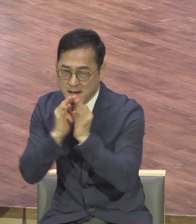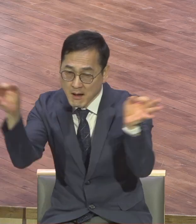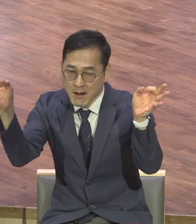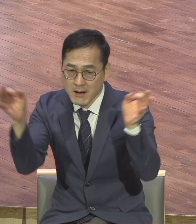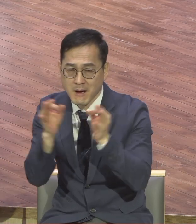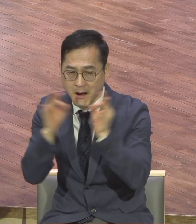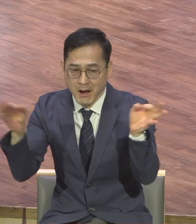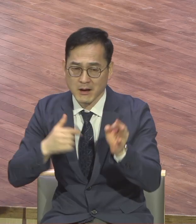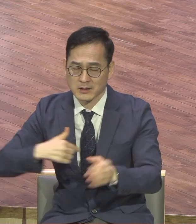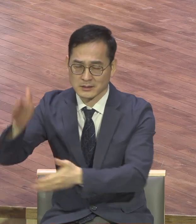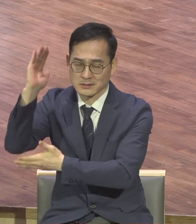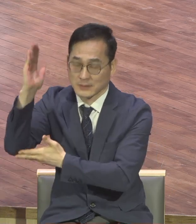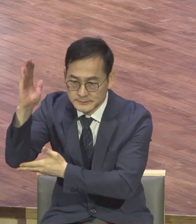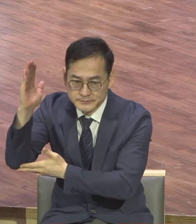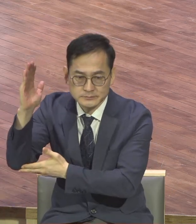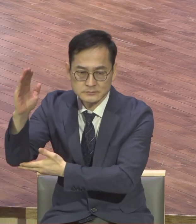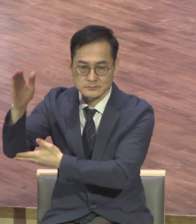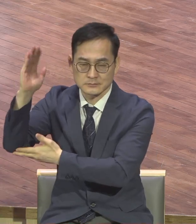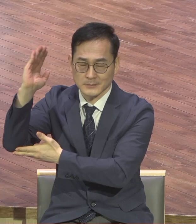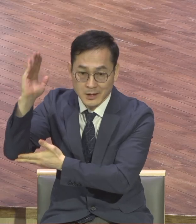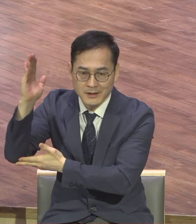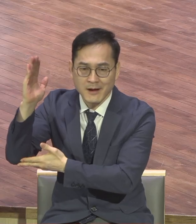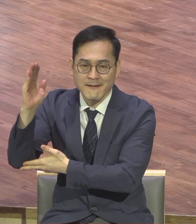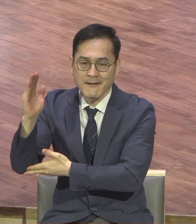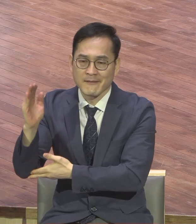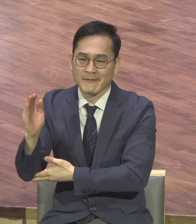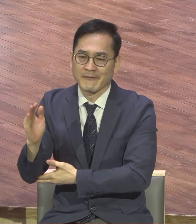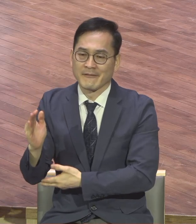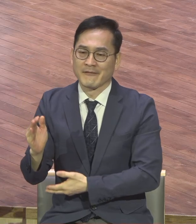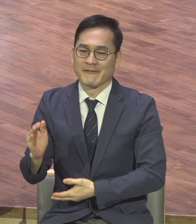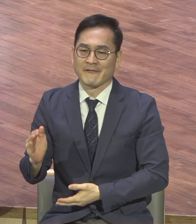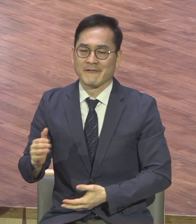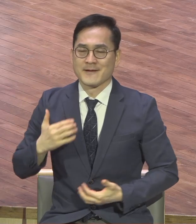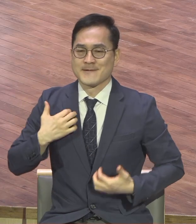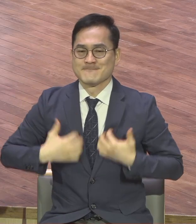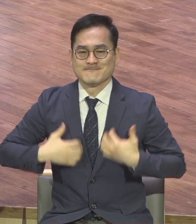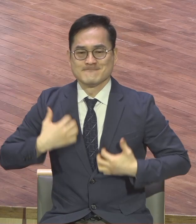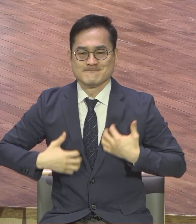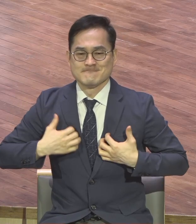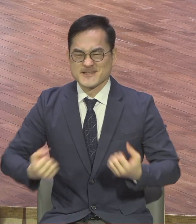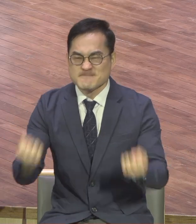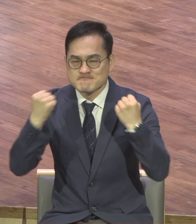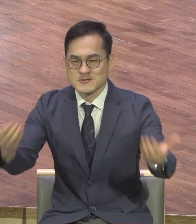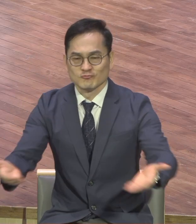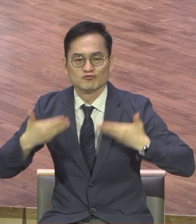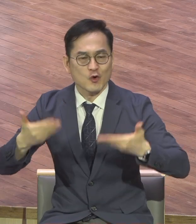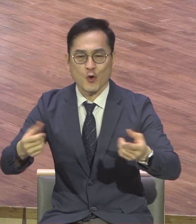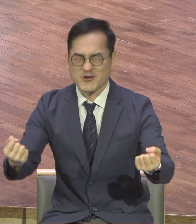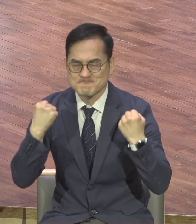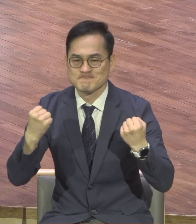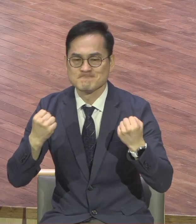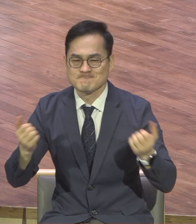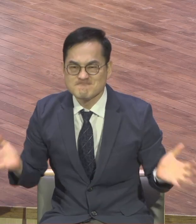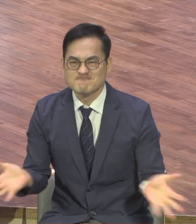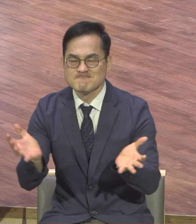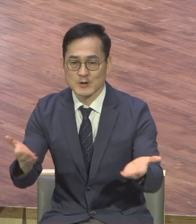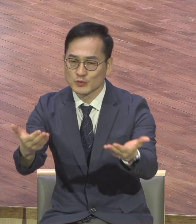내 설교를 하는데 설교가 얼마나 힘이 나든지 한 10분 되어버렸어. 기분 나가, 신나가지고. 그런데